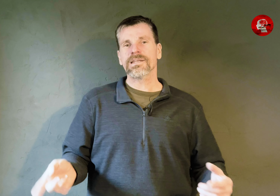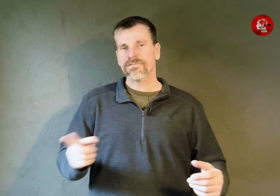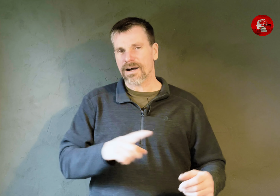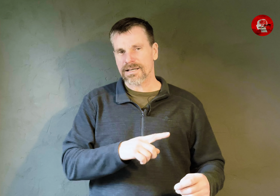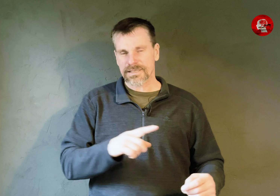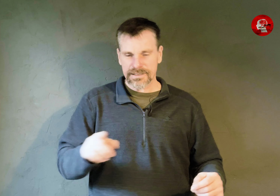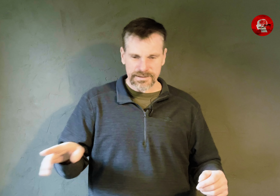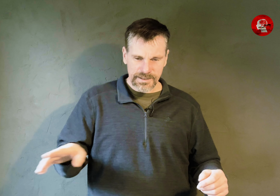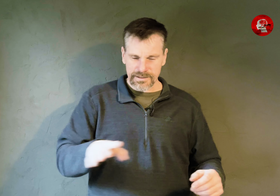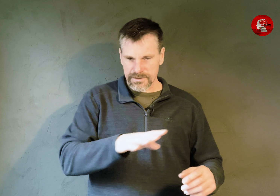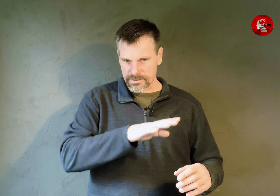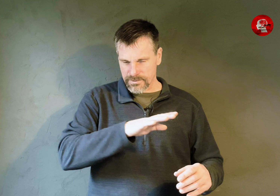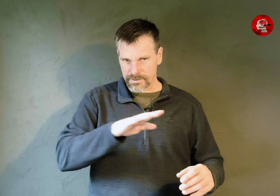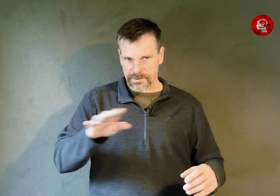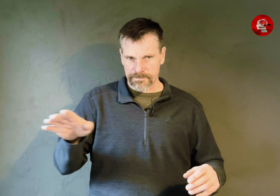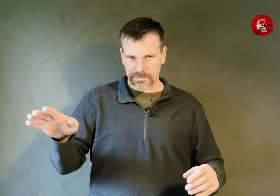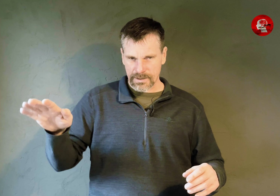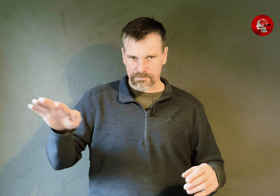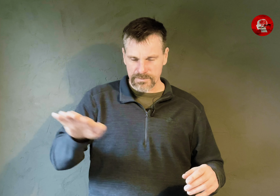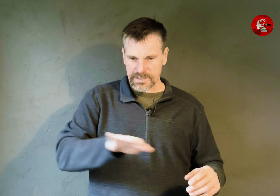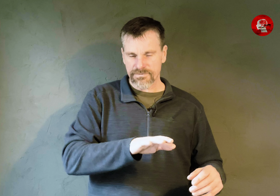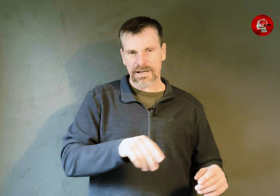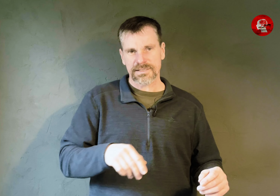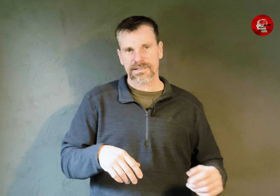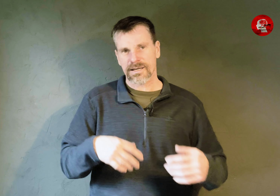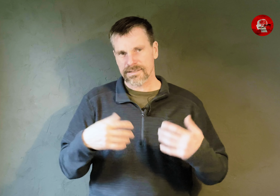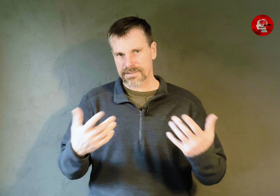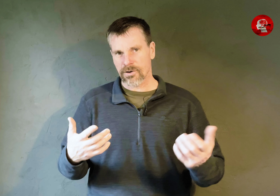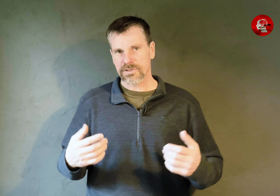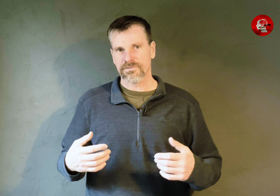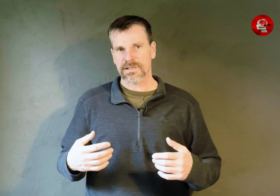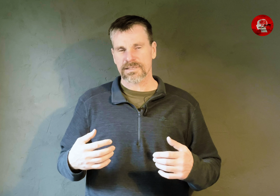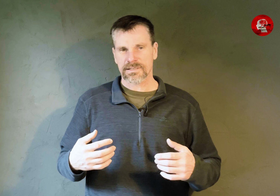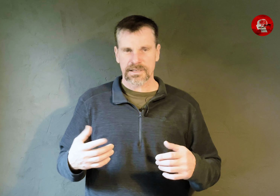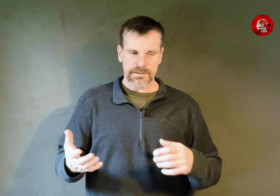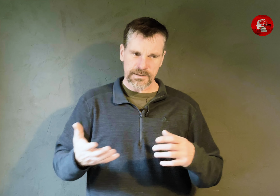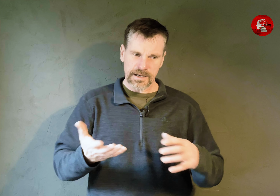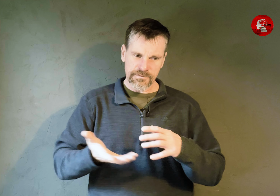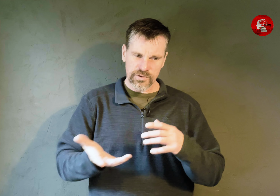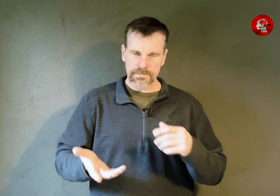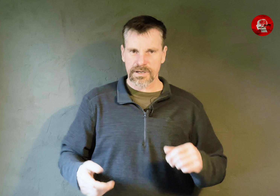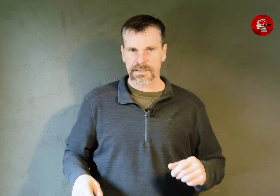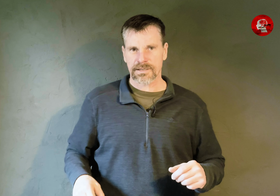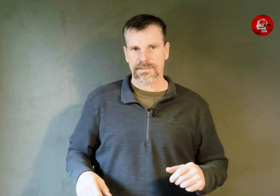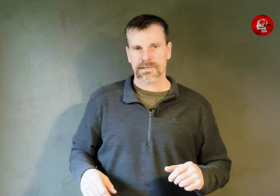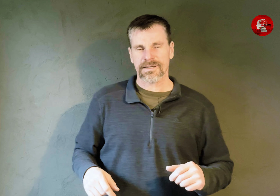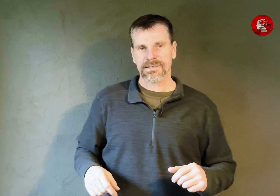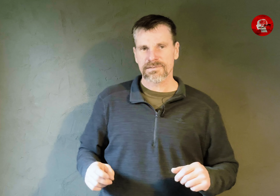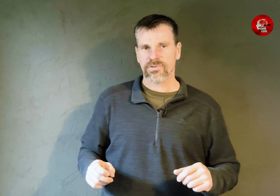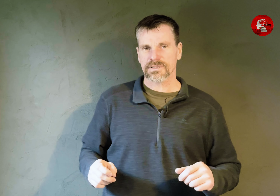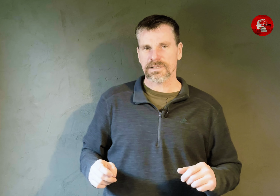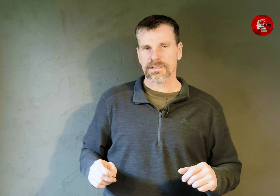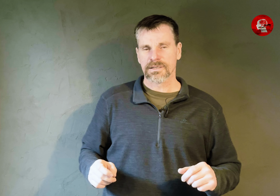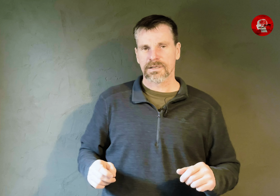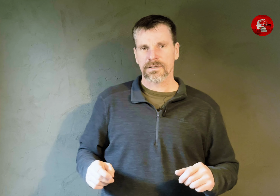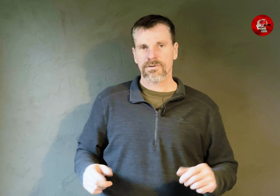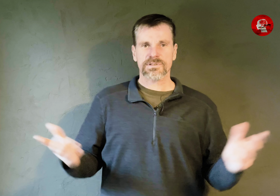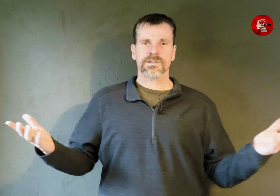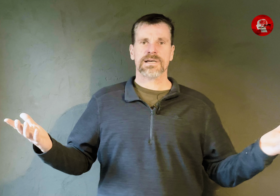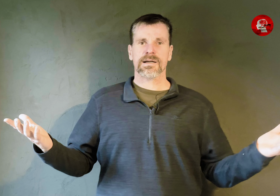die fasern also mit den fasern ist sie auch zuverlässiger das heißt gerade wurzelbereich hat sie da riesen vorteile und was soll ich sagen